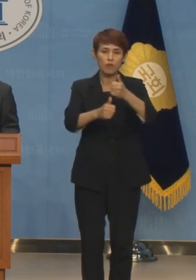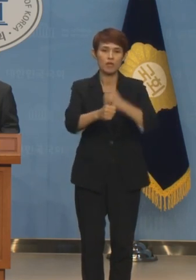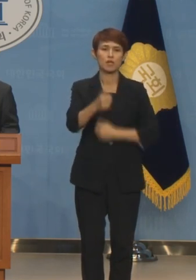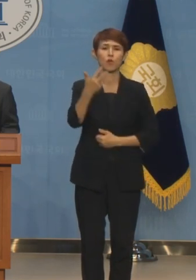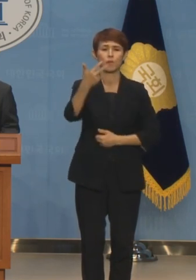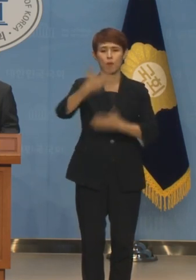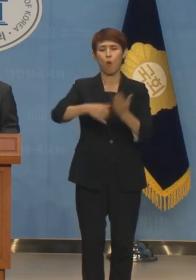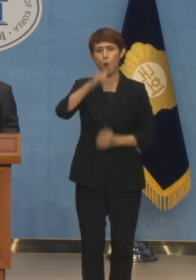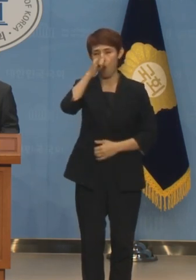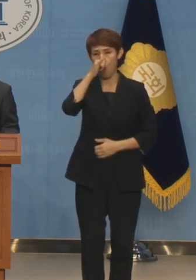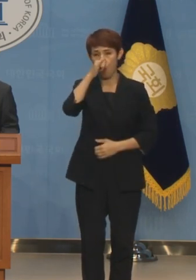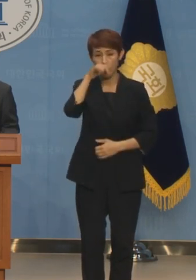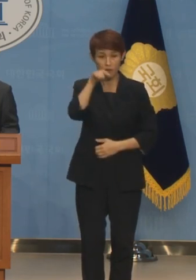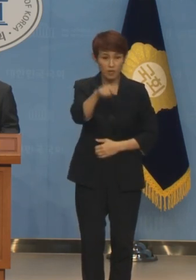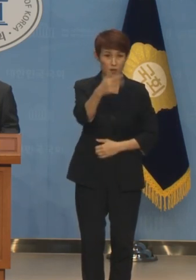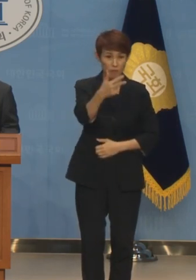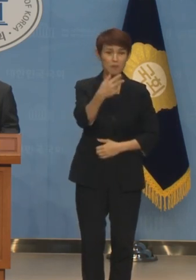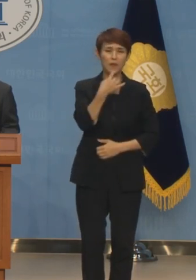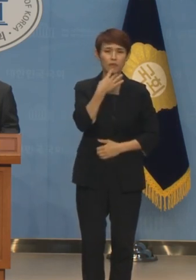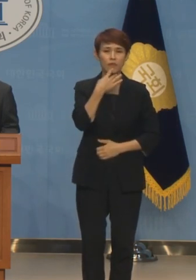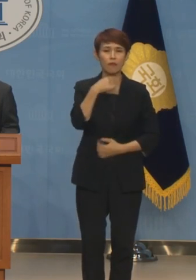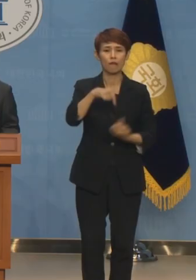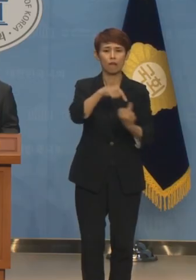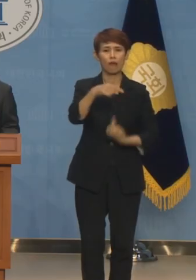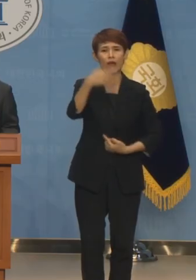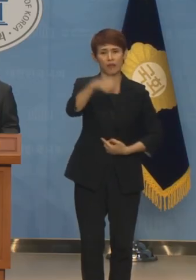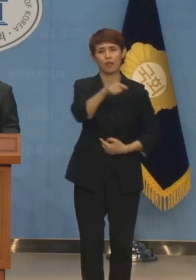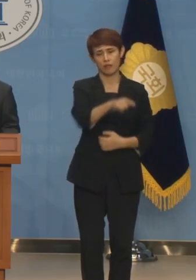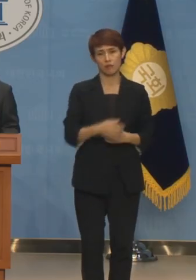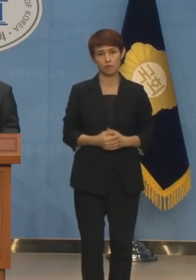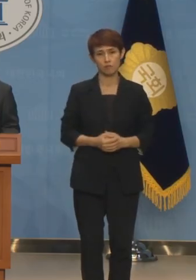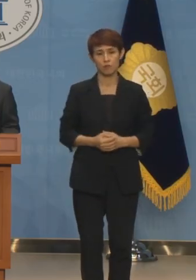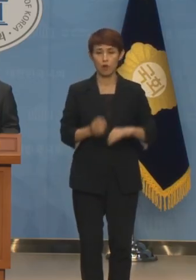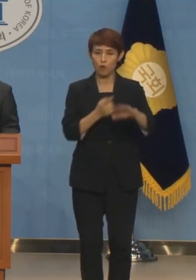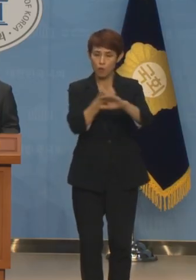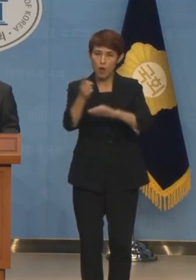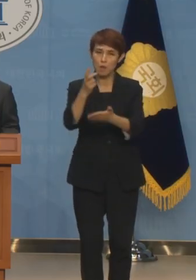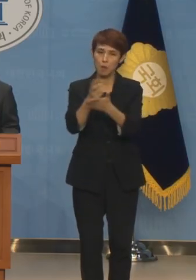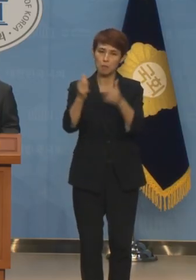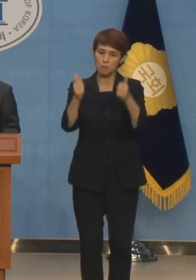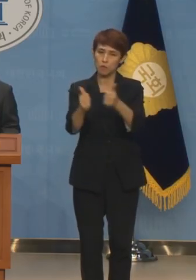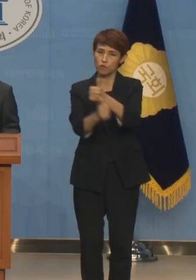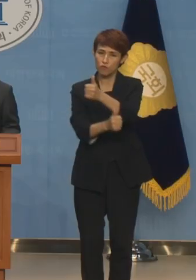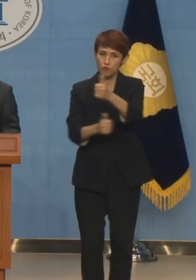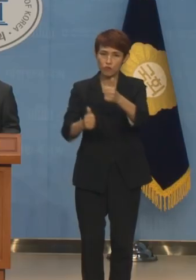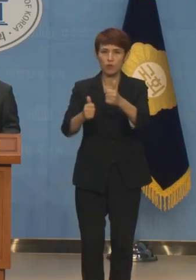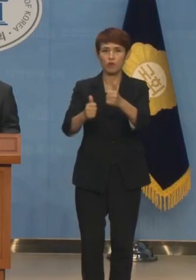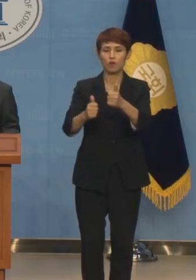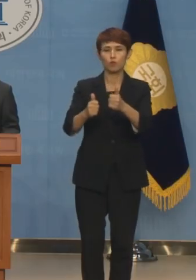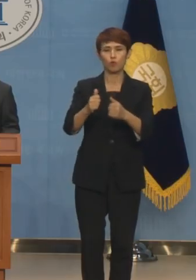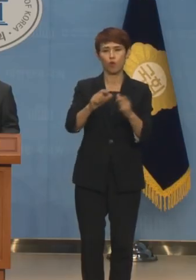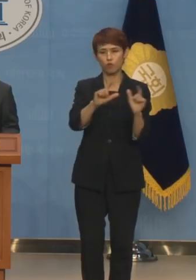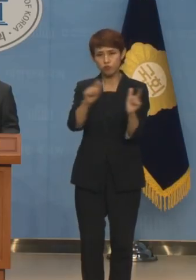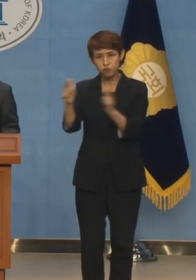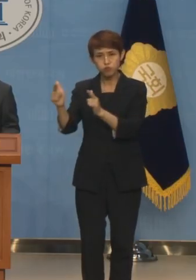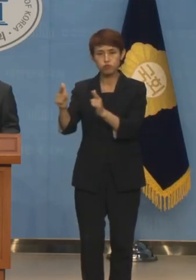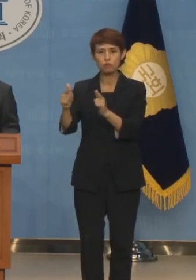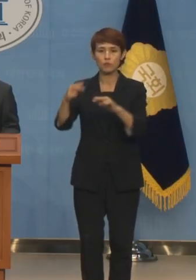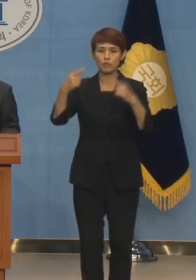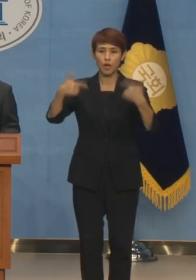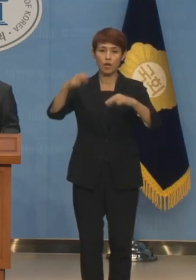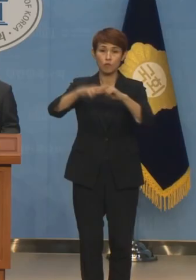해당 상임위만 제대로 가동되지 않을 뿐 법사위와 과방위 등 주요